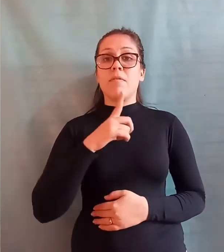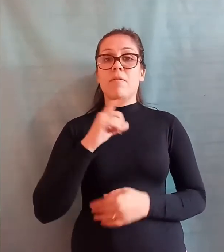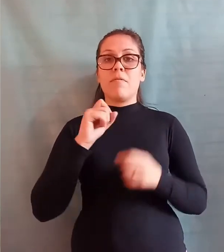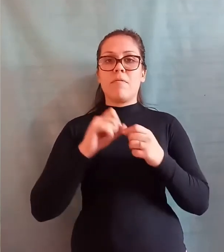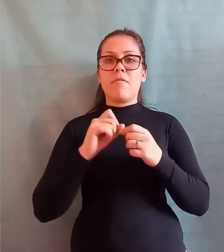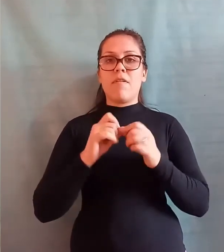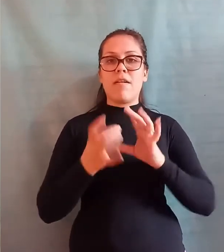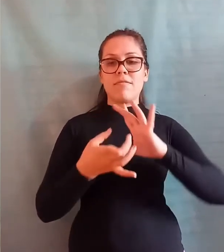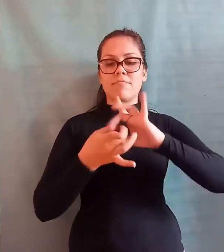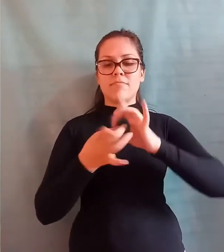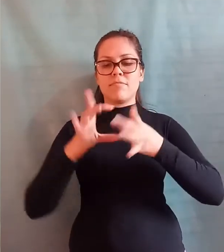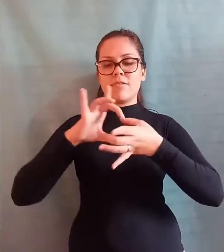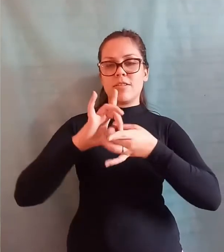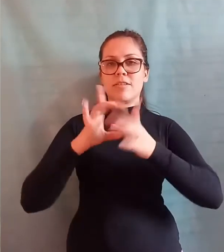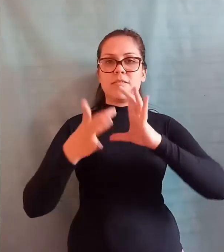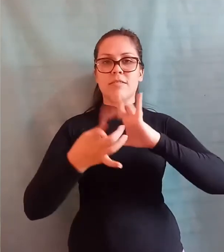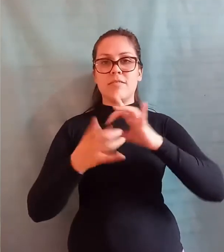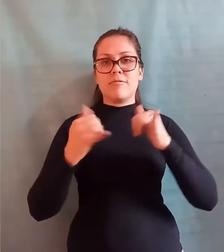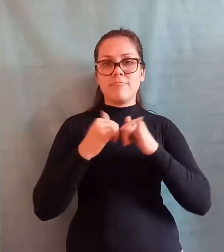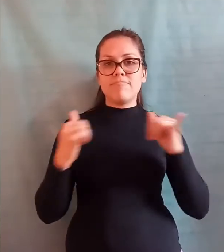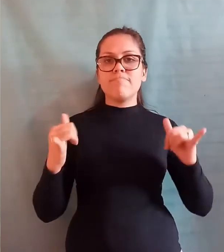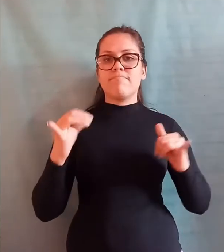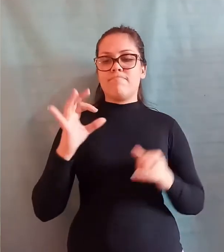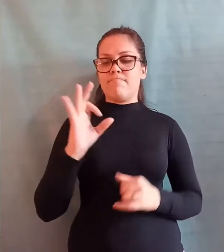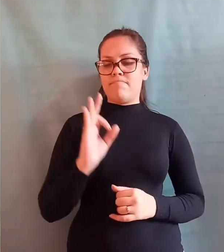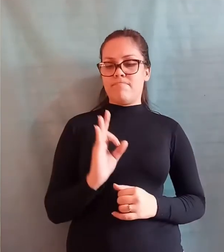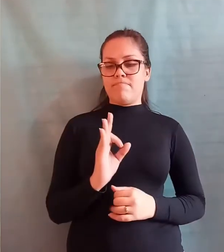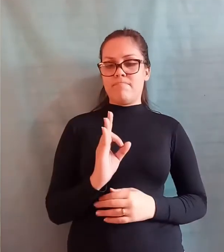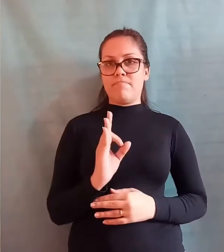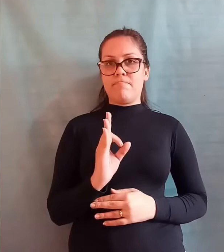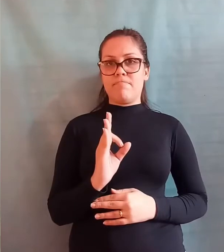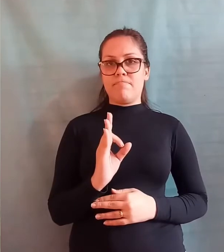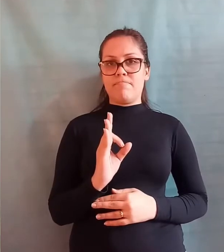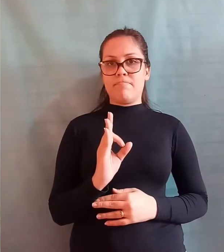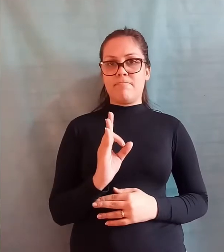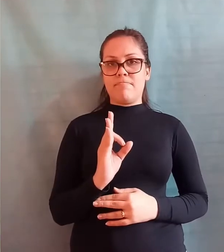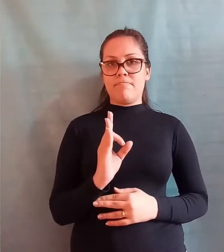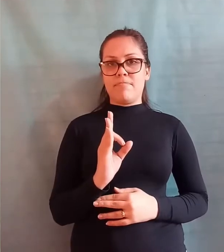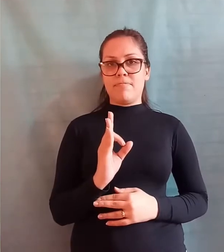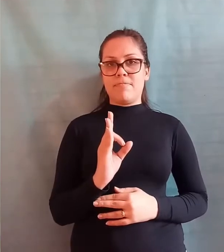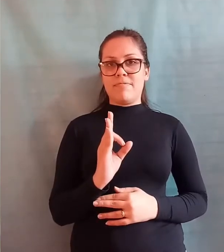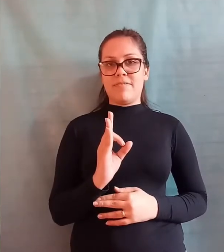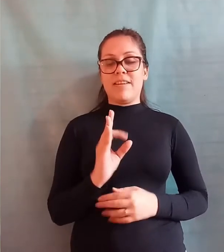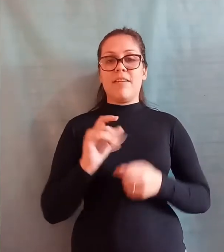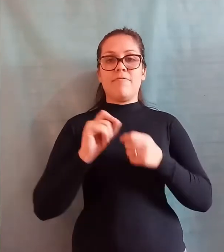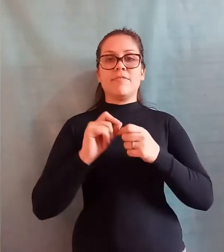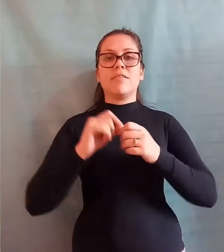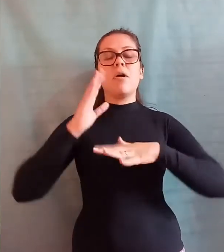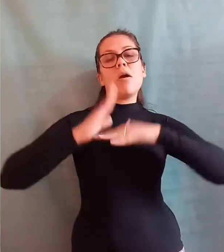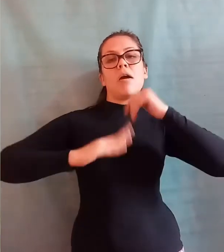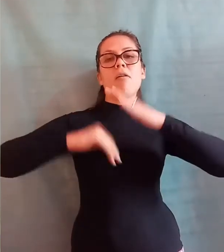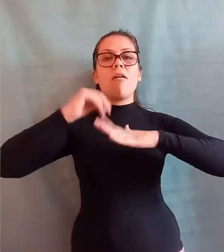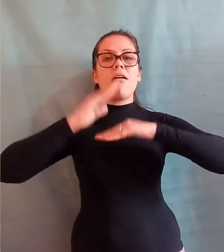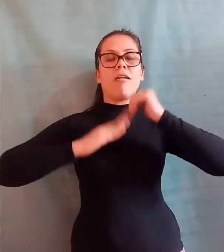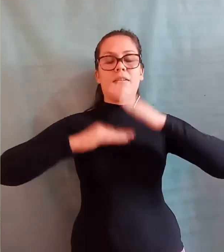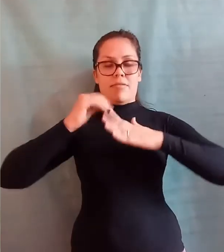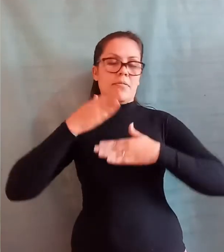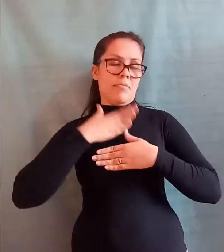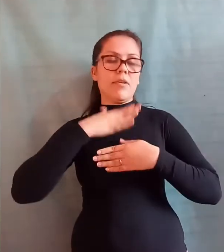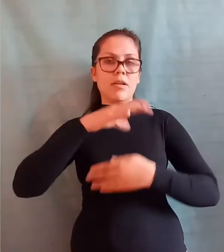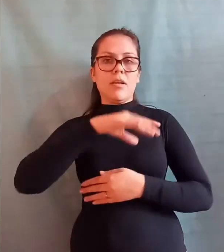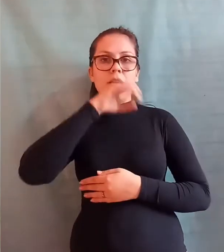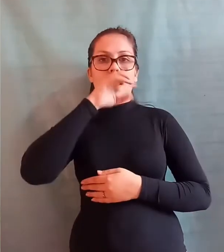forma um circuito eletromagnético que evita o desperdício de energia. Então eu estou ali fazendo a minha prática